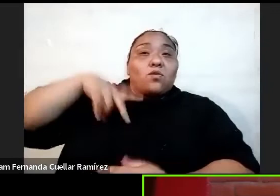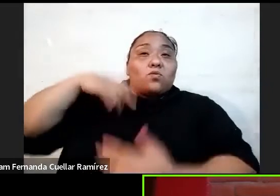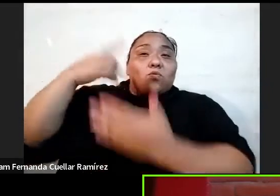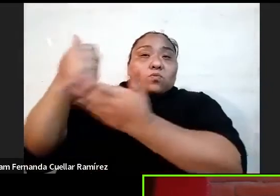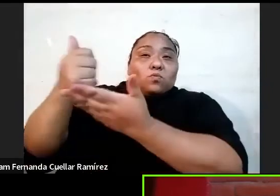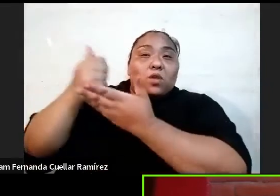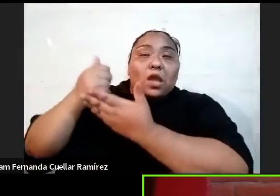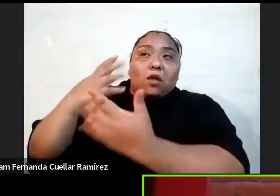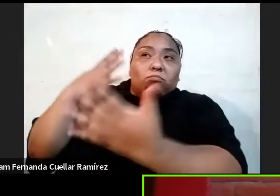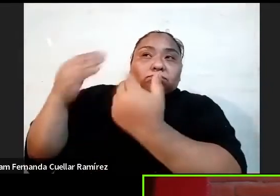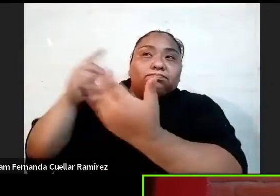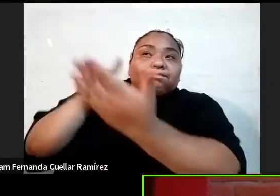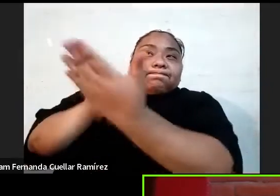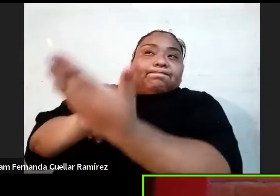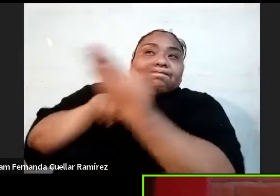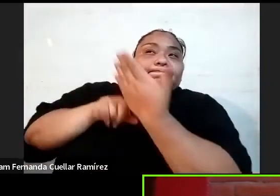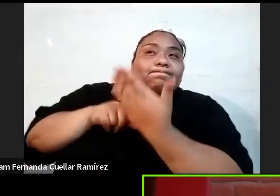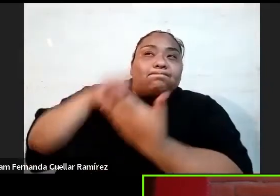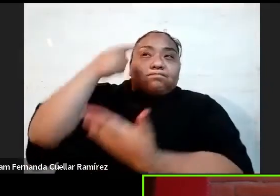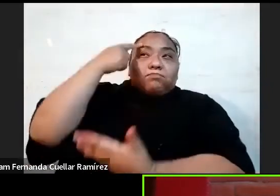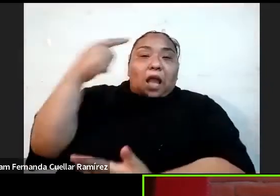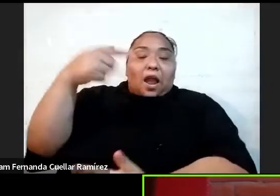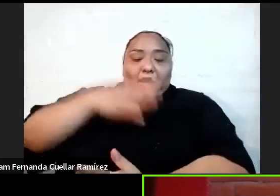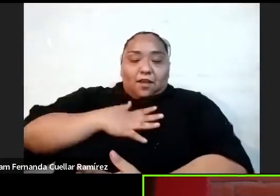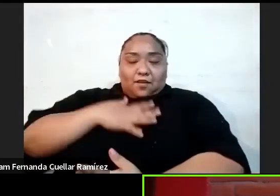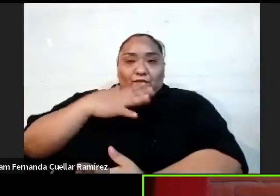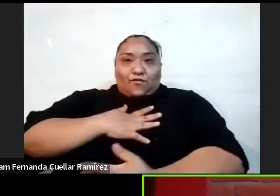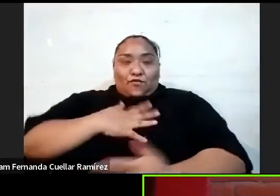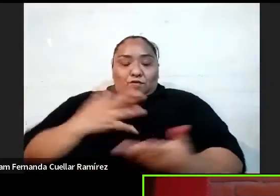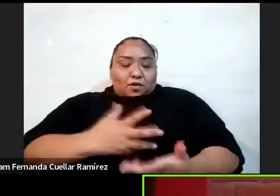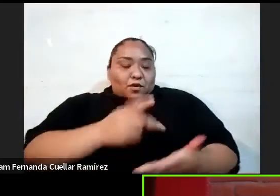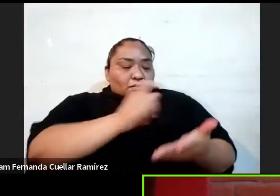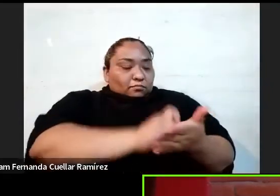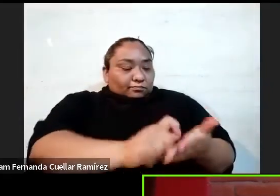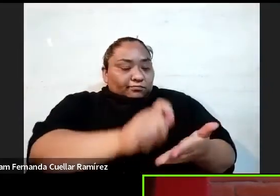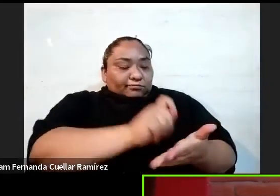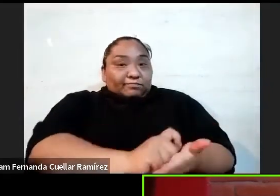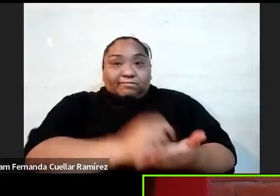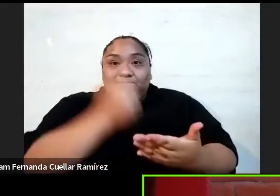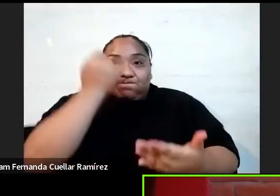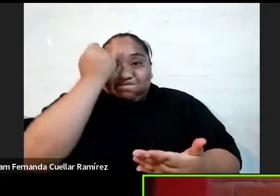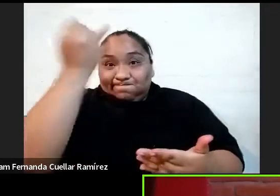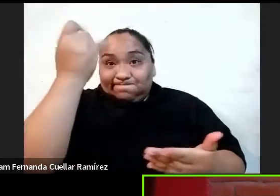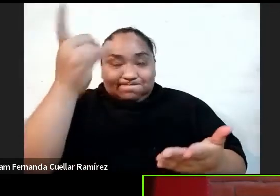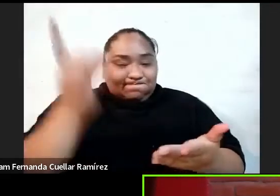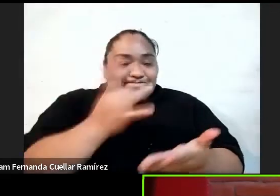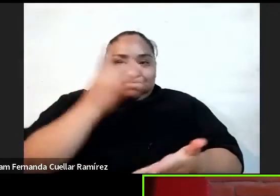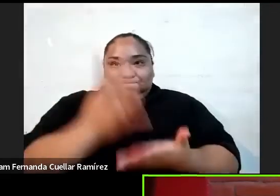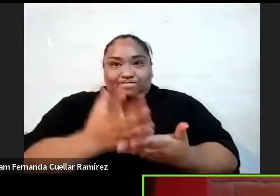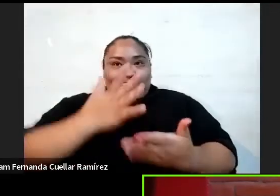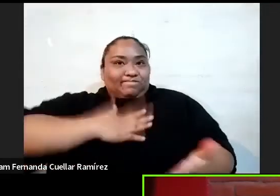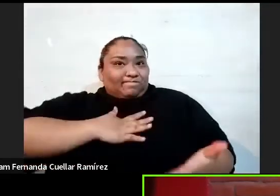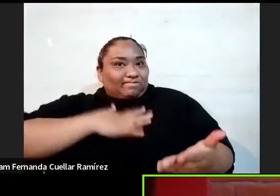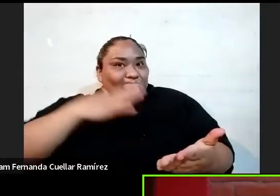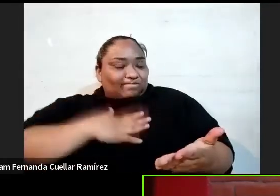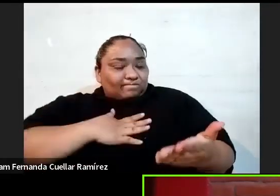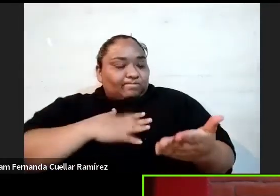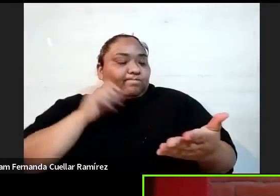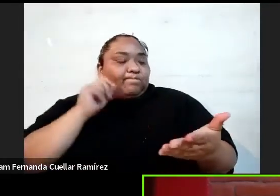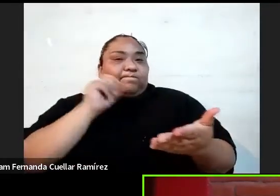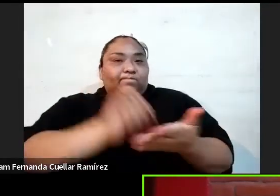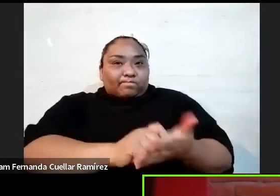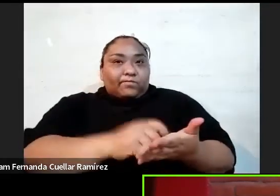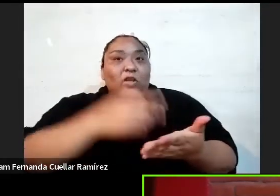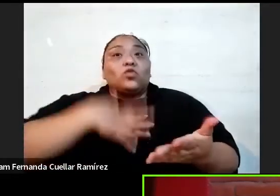un estilo propio en el cual me puedo expresar de alguna forma